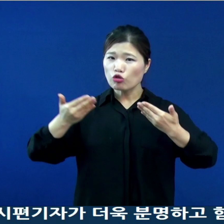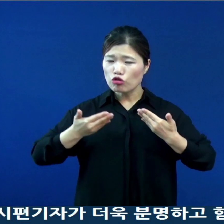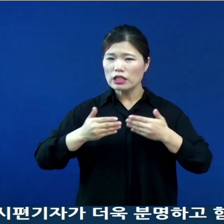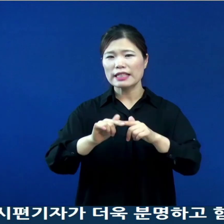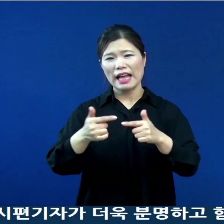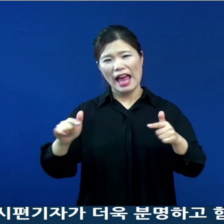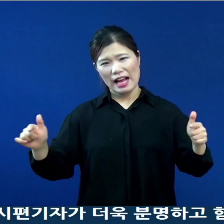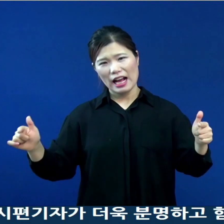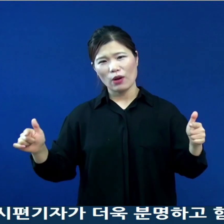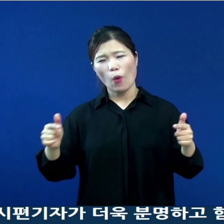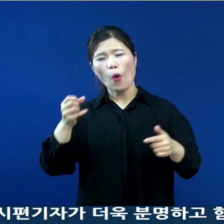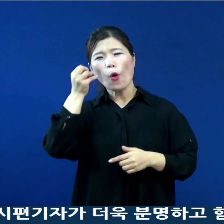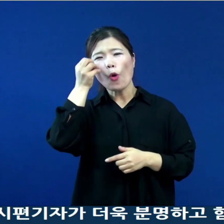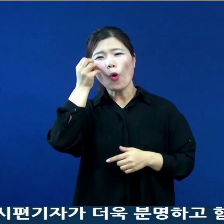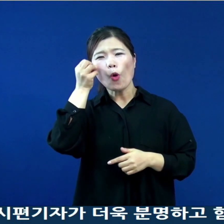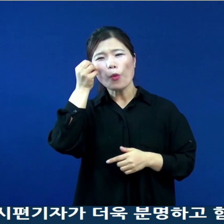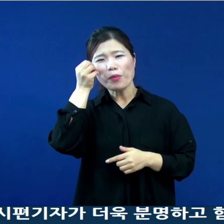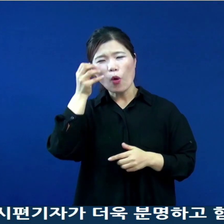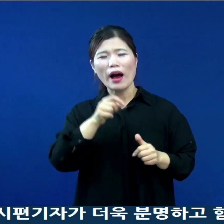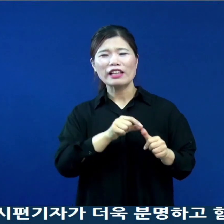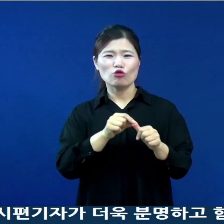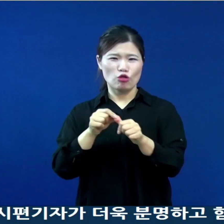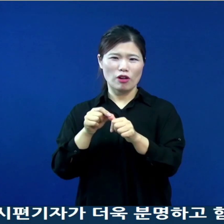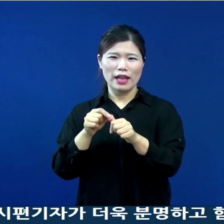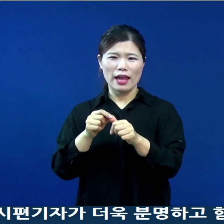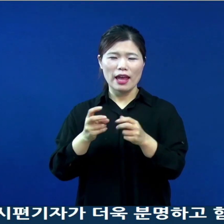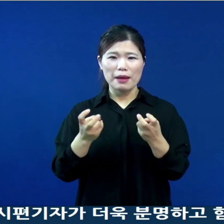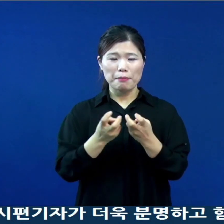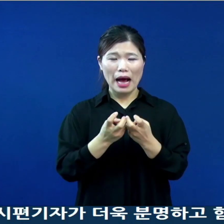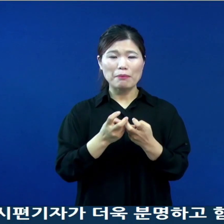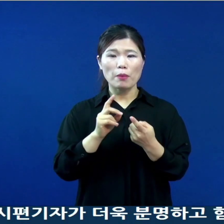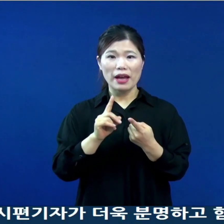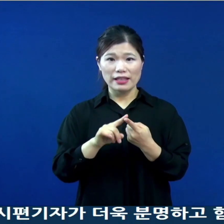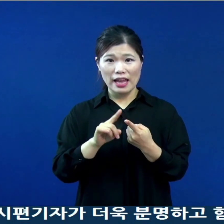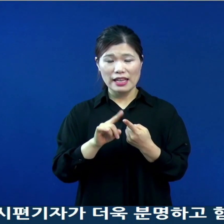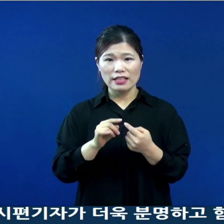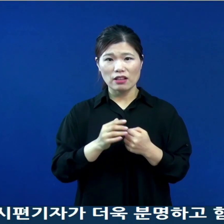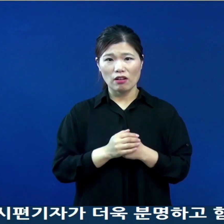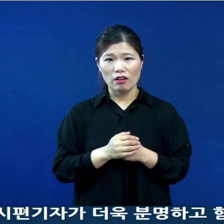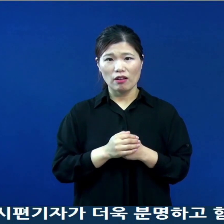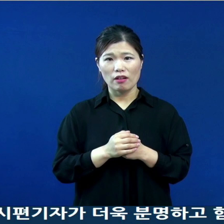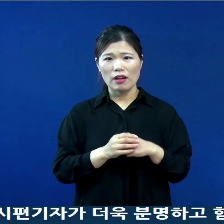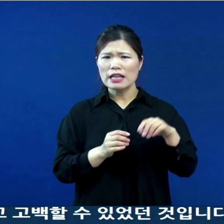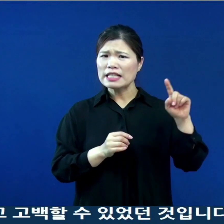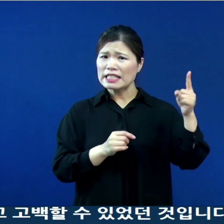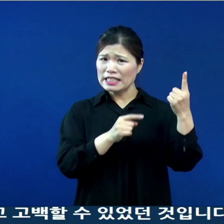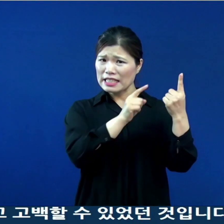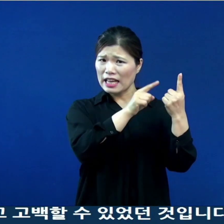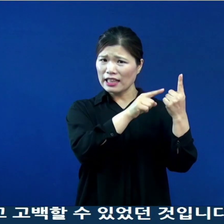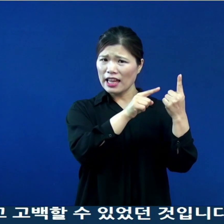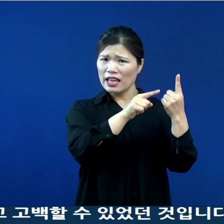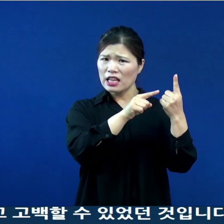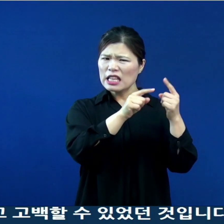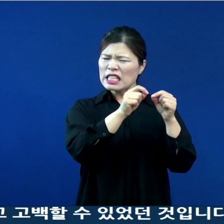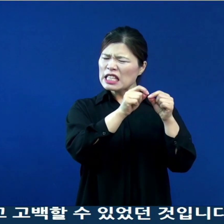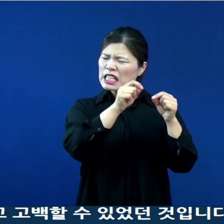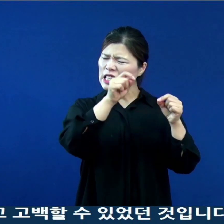다양하고 오묘한 구원의 방법들을 자신의 긴 인생의 여정